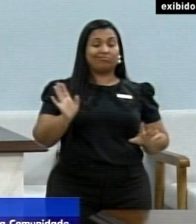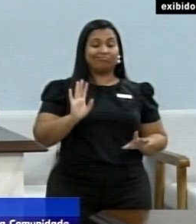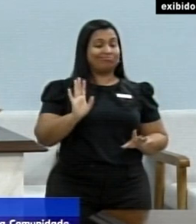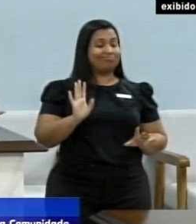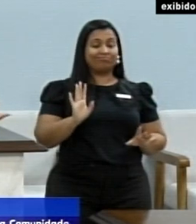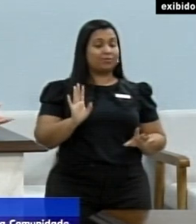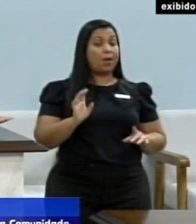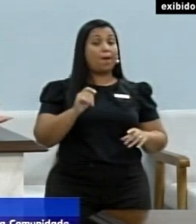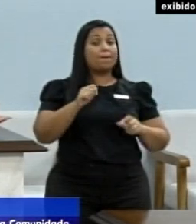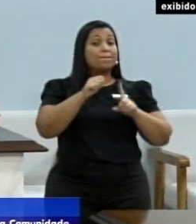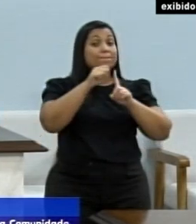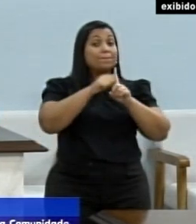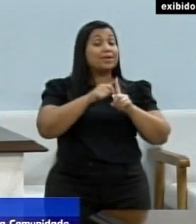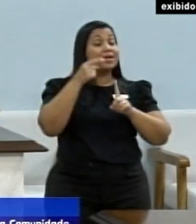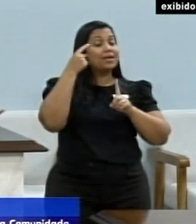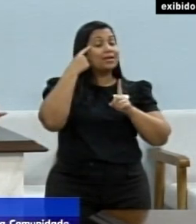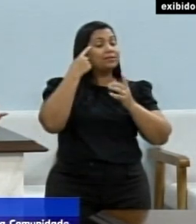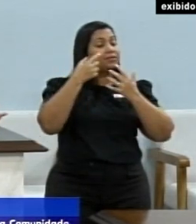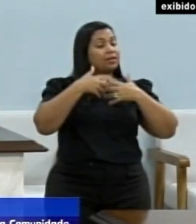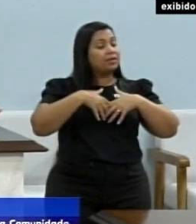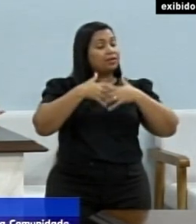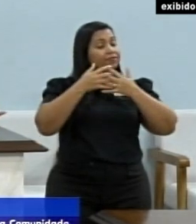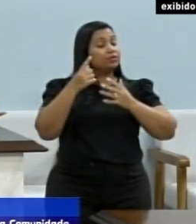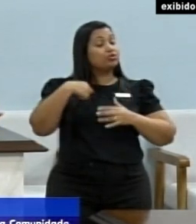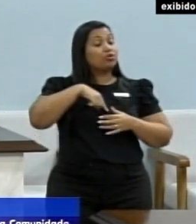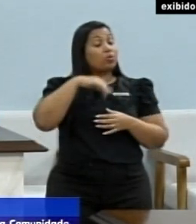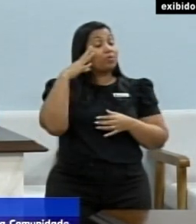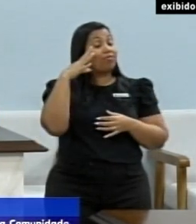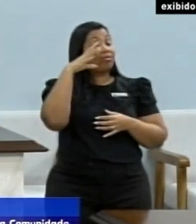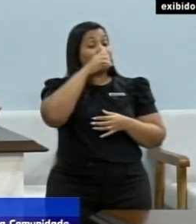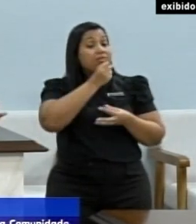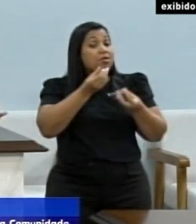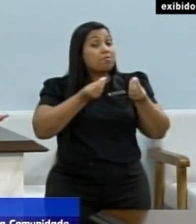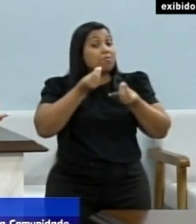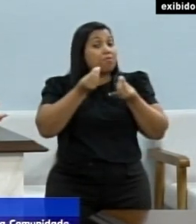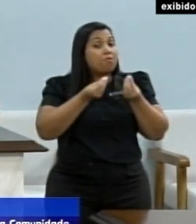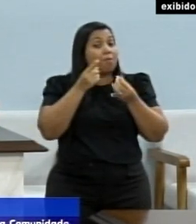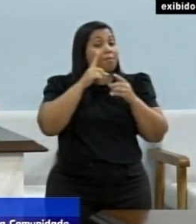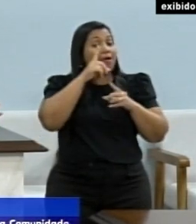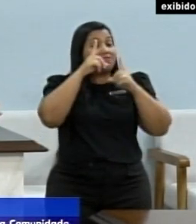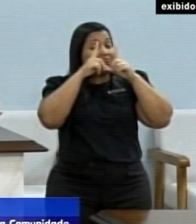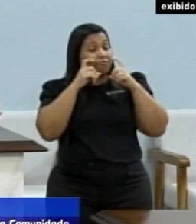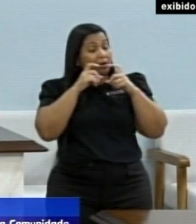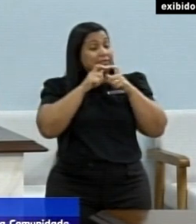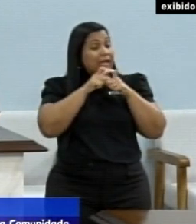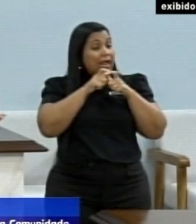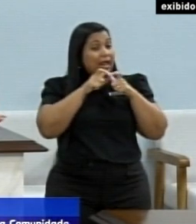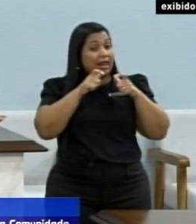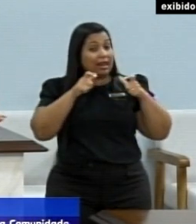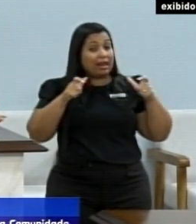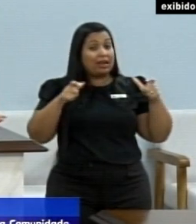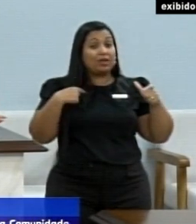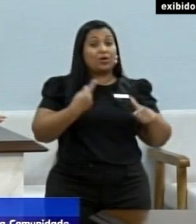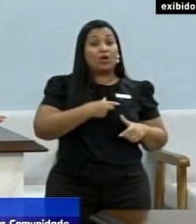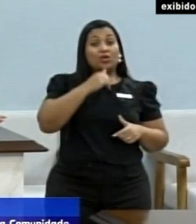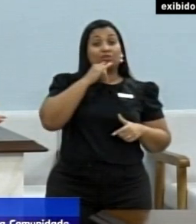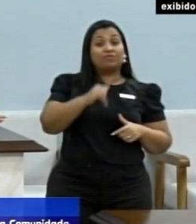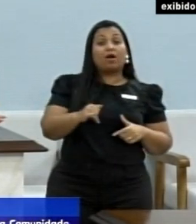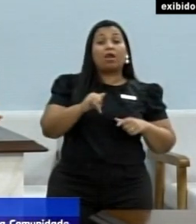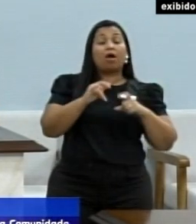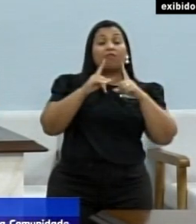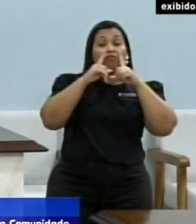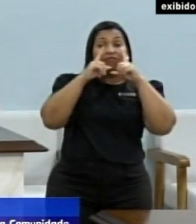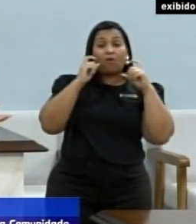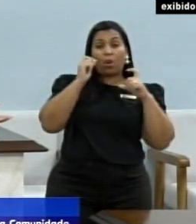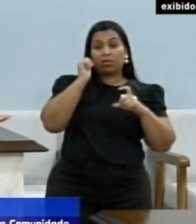mês reflexivo, um mês onde a gente precisa entender o quanto essa violência está crescendo quando a gente fala de violência contra a